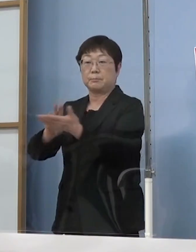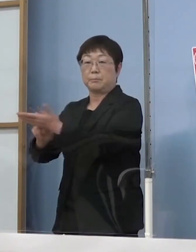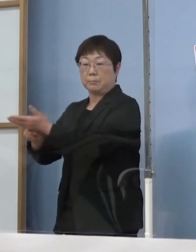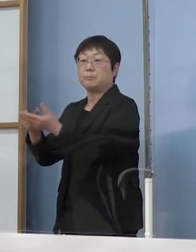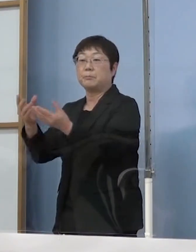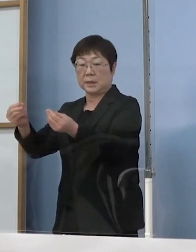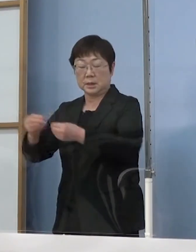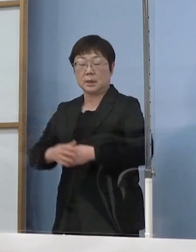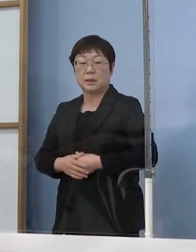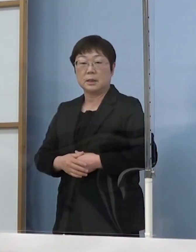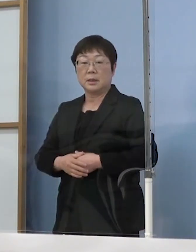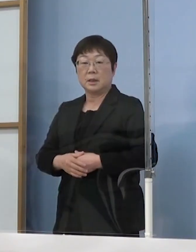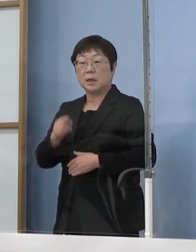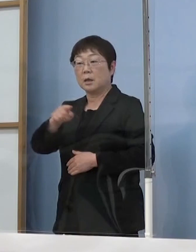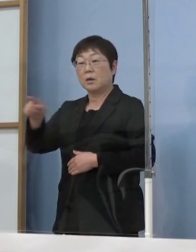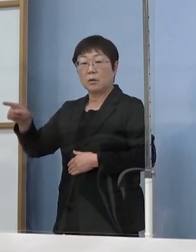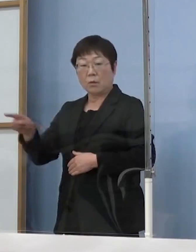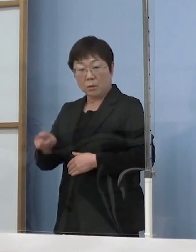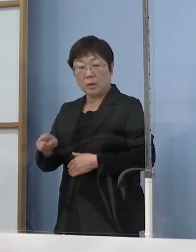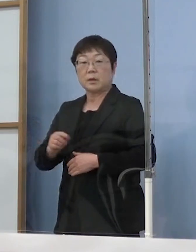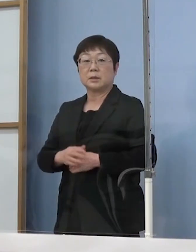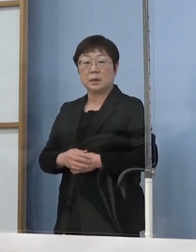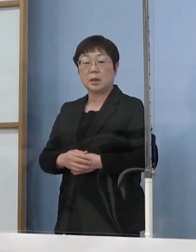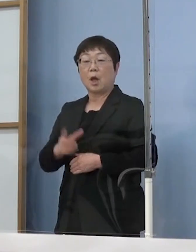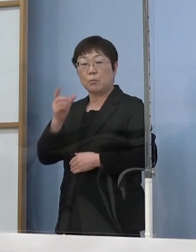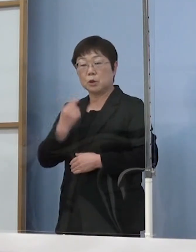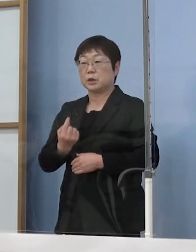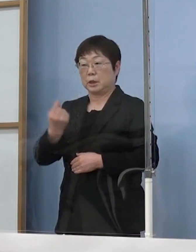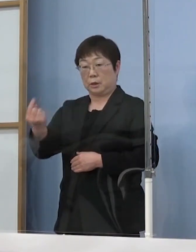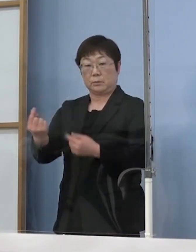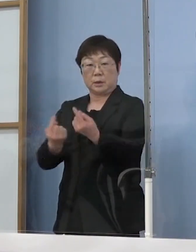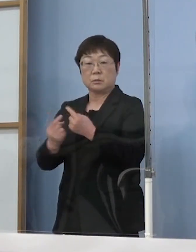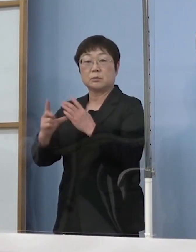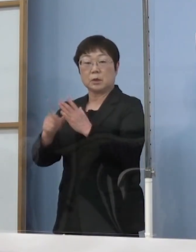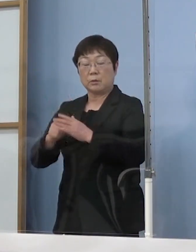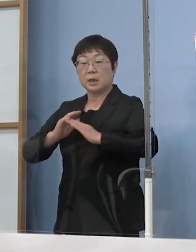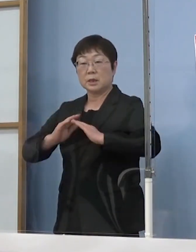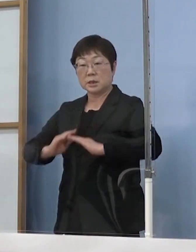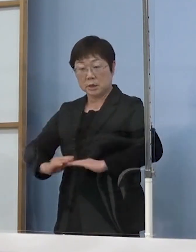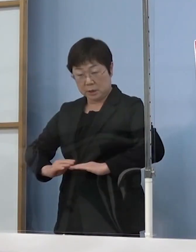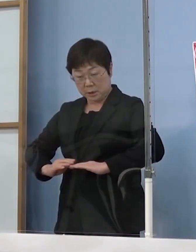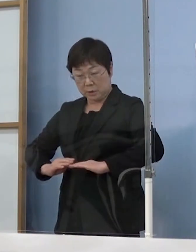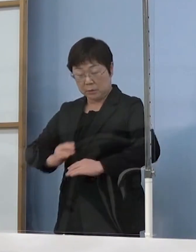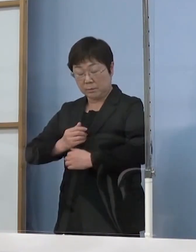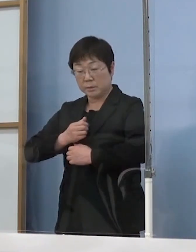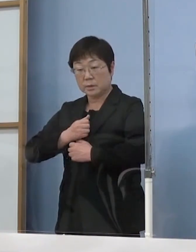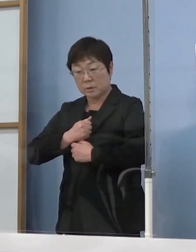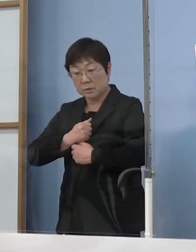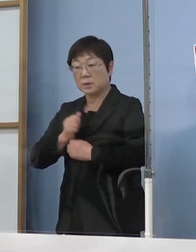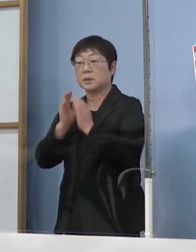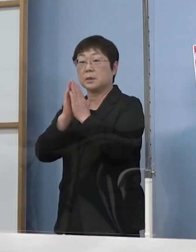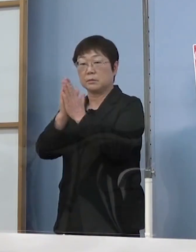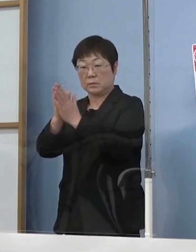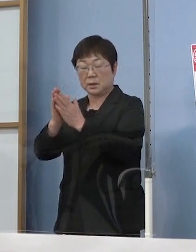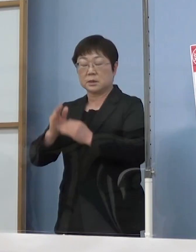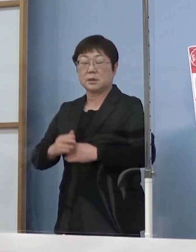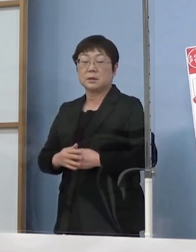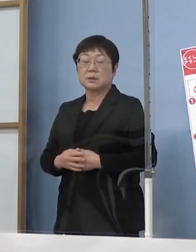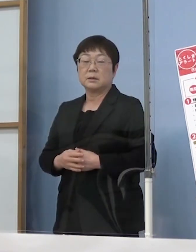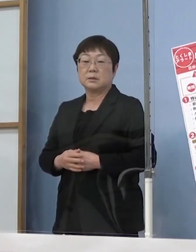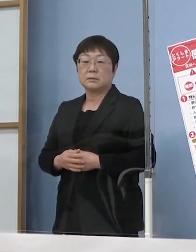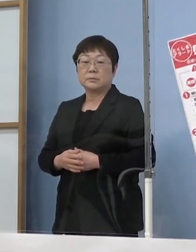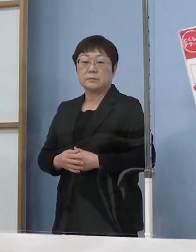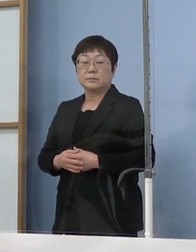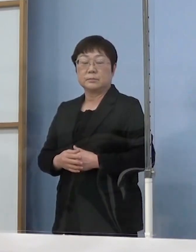ましたので、これらとの間の往復につきましては慎重にも慎重を期していただければと思います